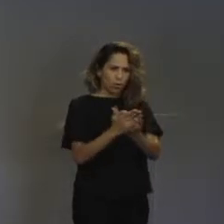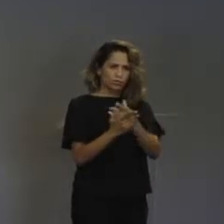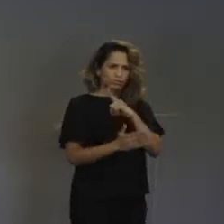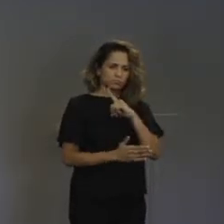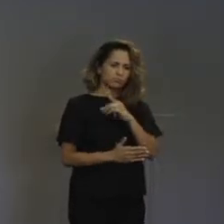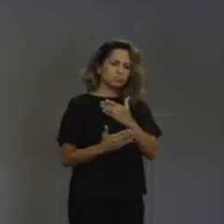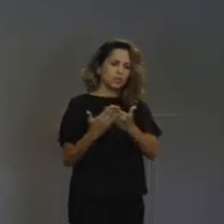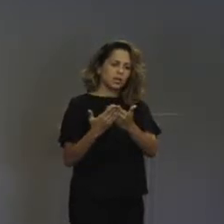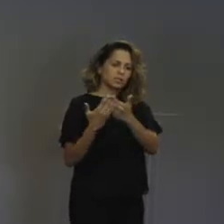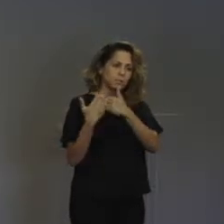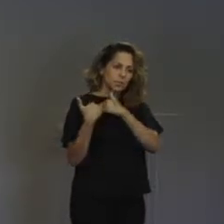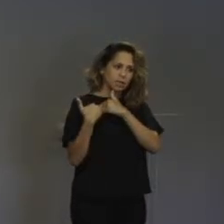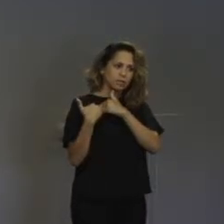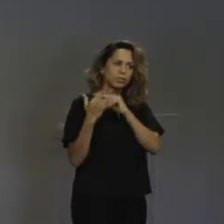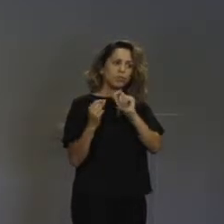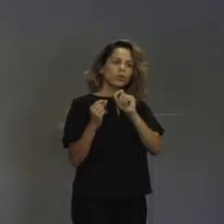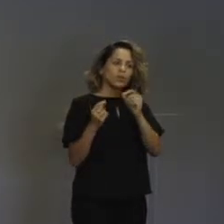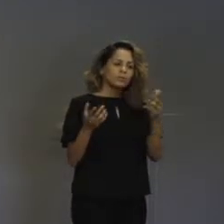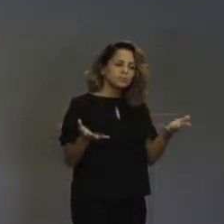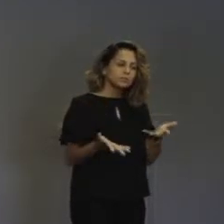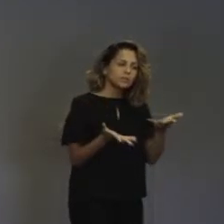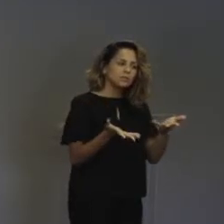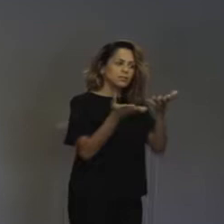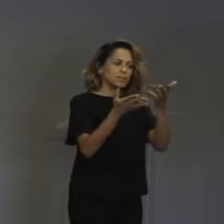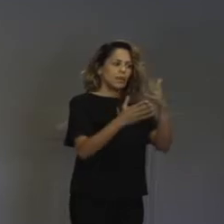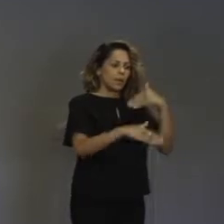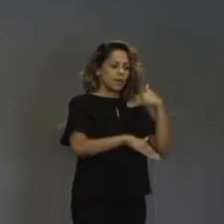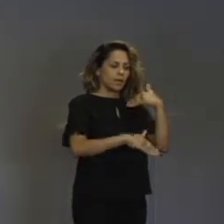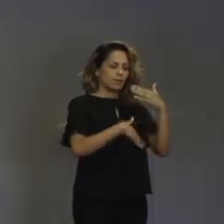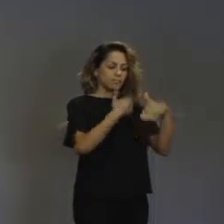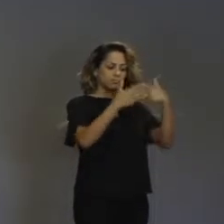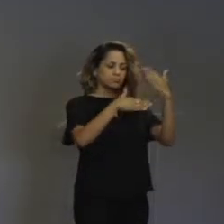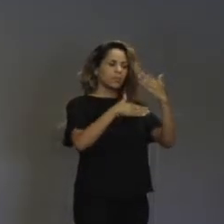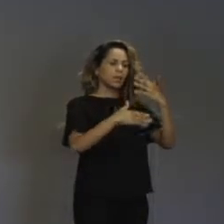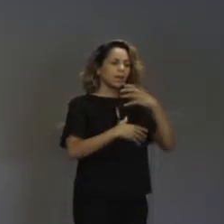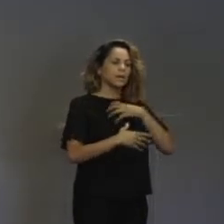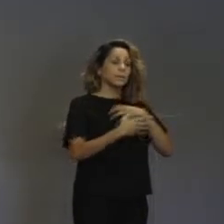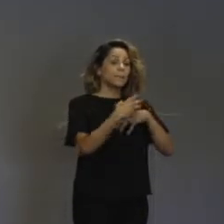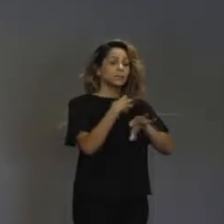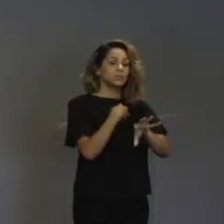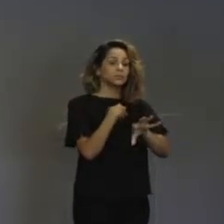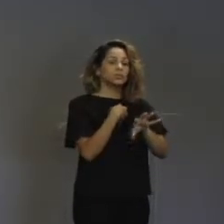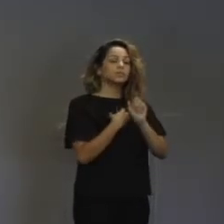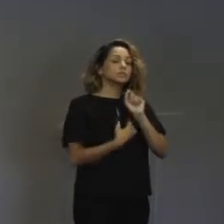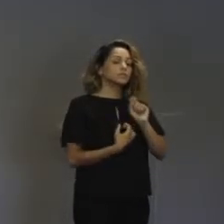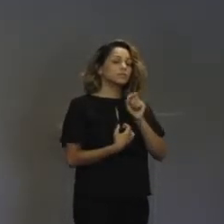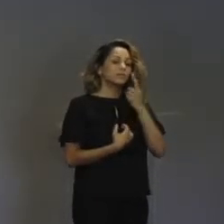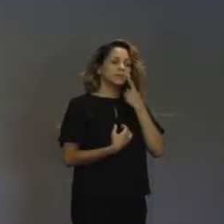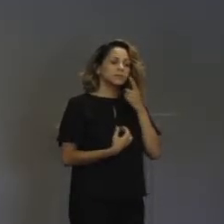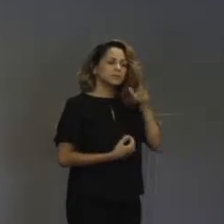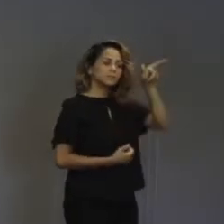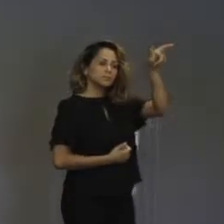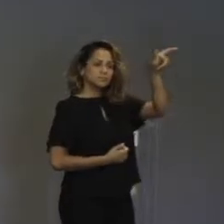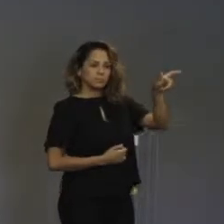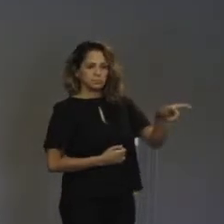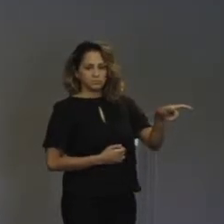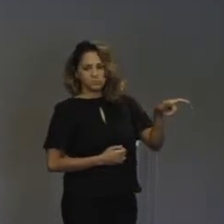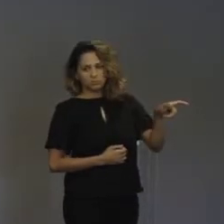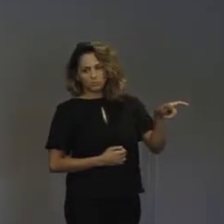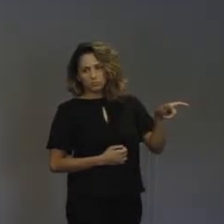desenvolver empatia, né, você acaba vendo não só a outra pessoa, né, o